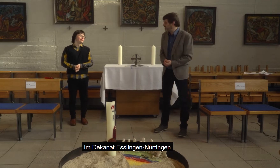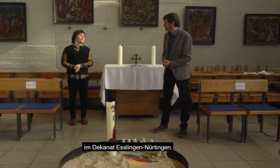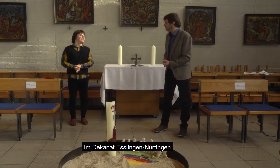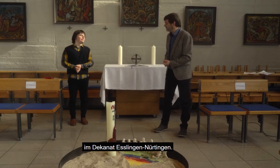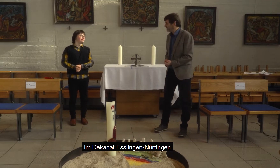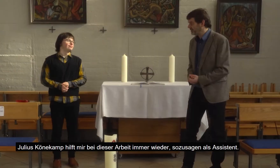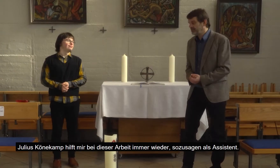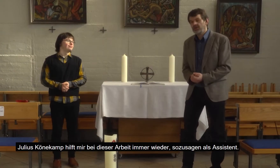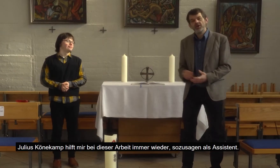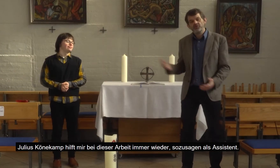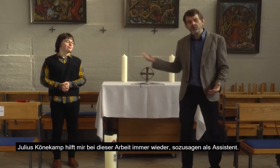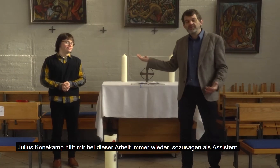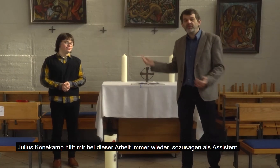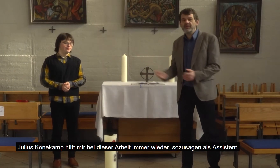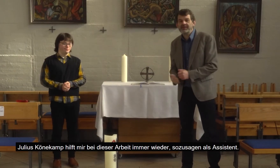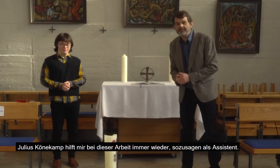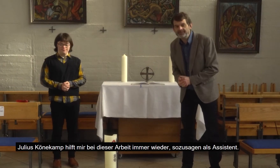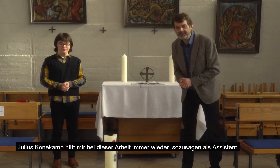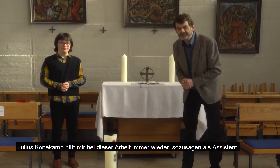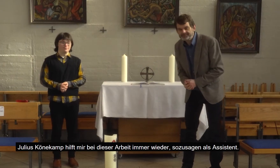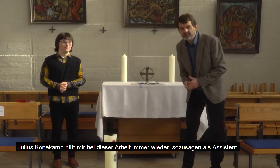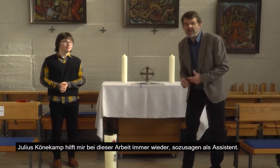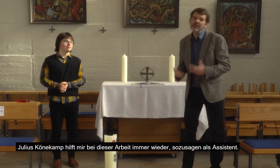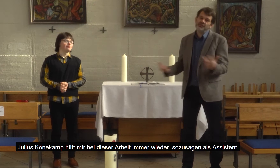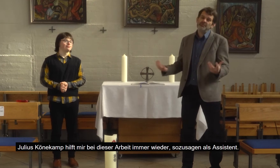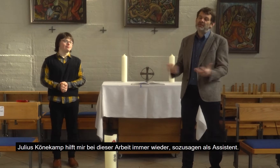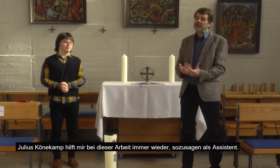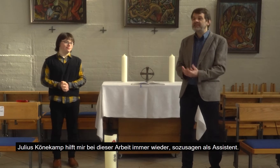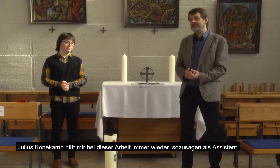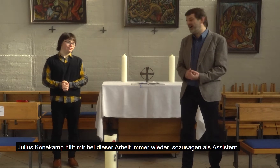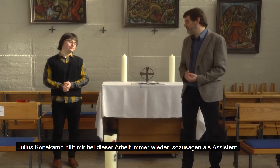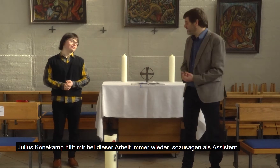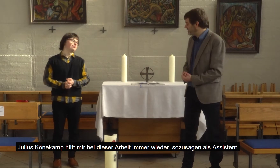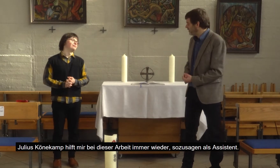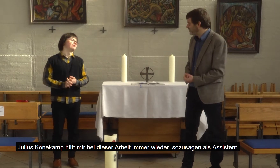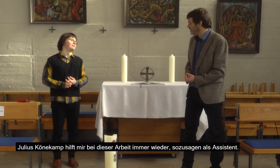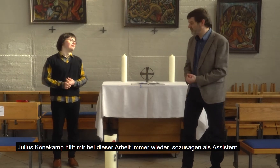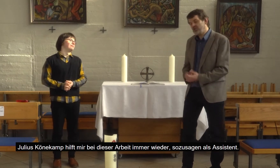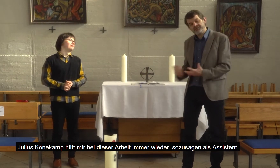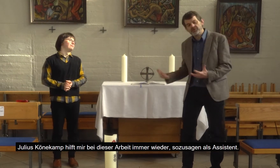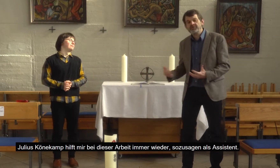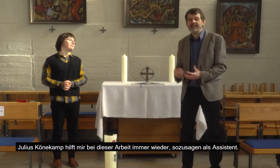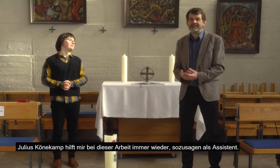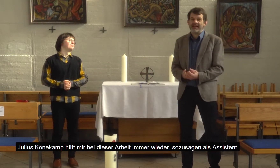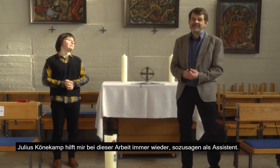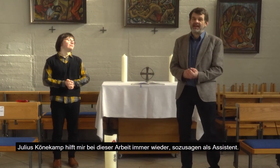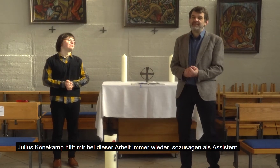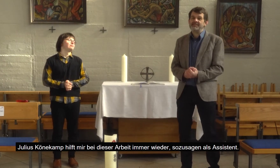Esslingen-Mürtingen. Julius Könighamp hilft mir bei dieser Arbeit immer wieder, sozusagen als